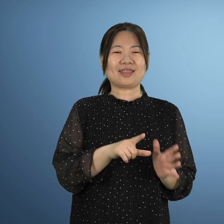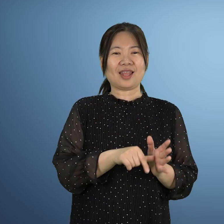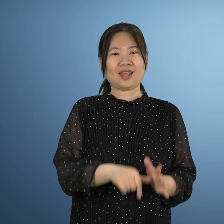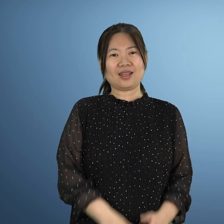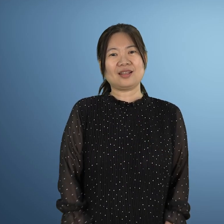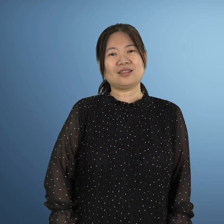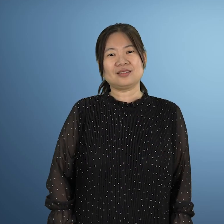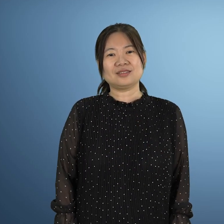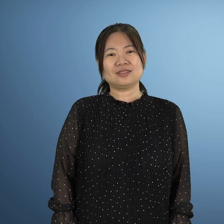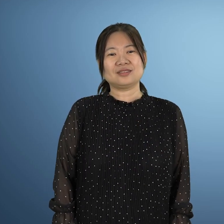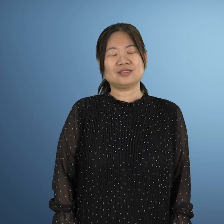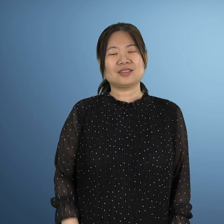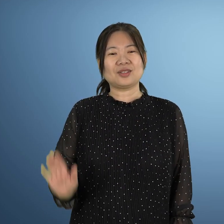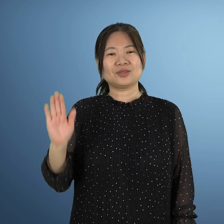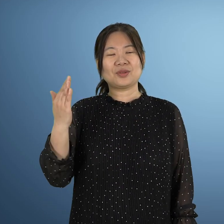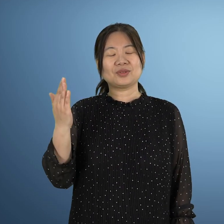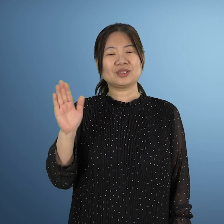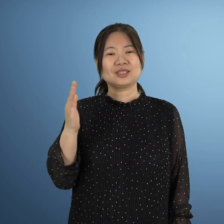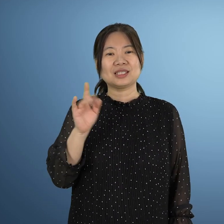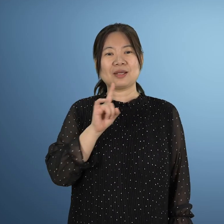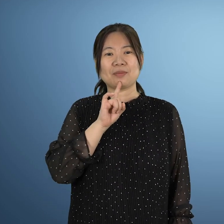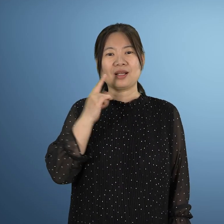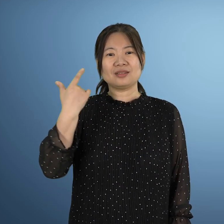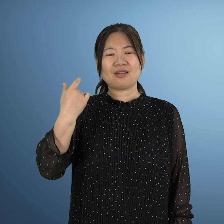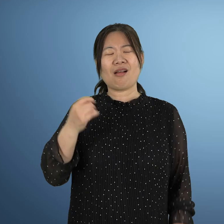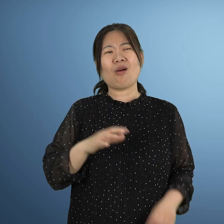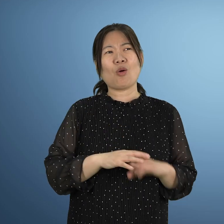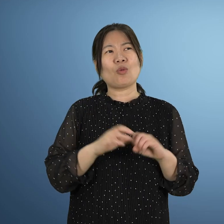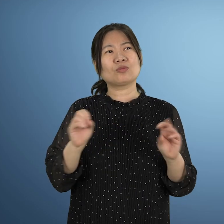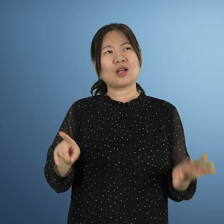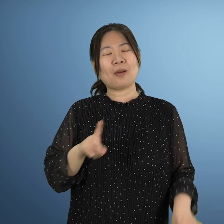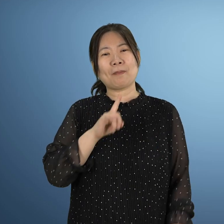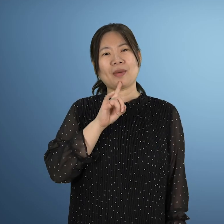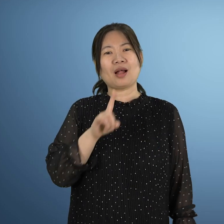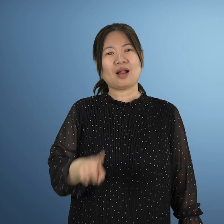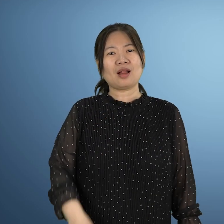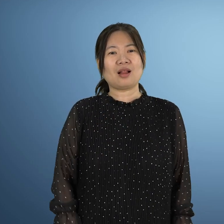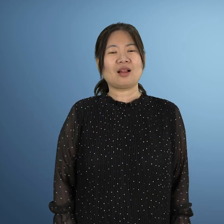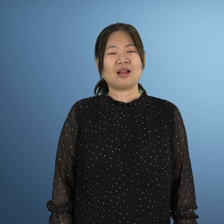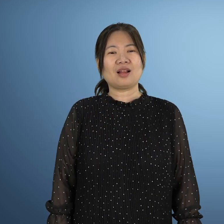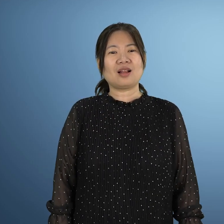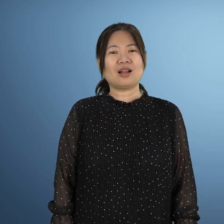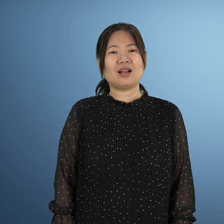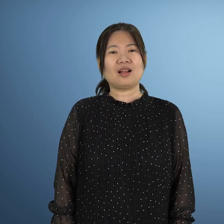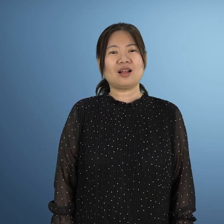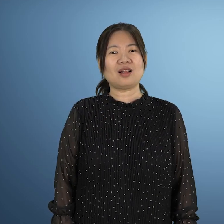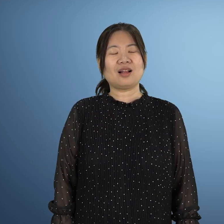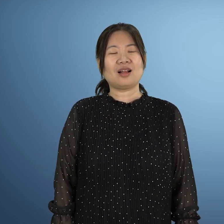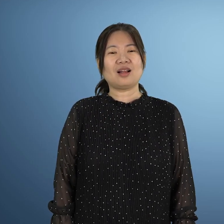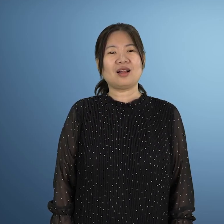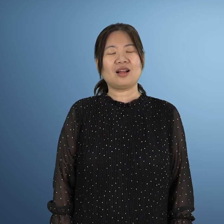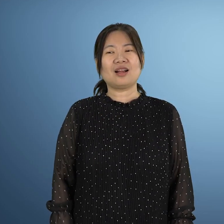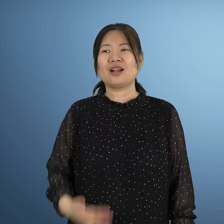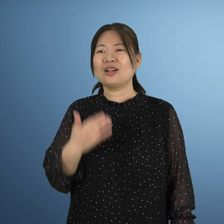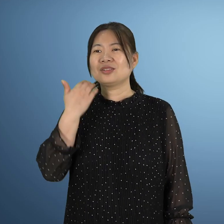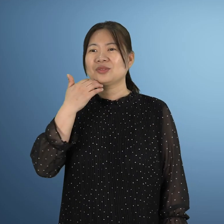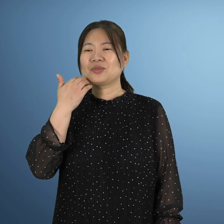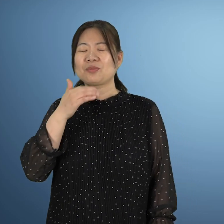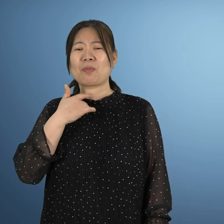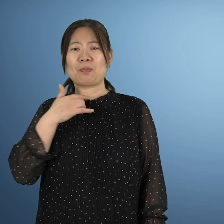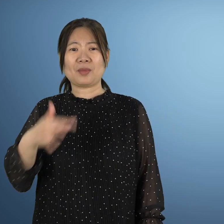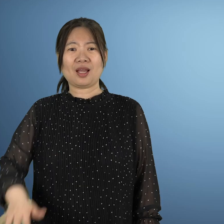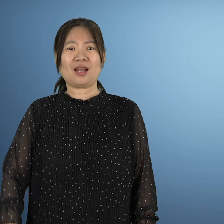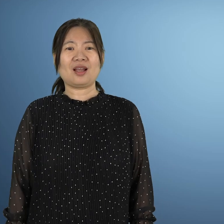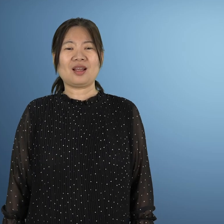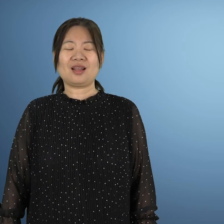근데 요즘 이 말처럼 허무한 말이 없어요. 아니, 누구도 가보지